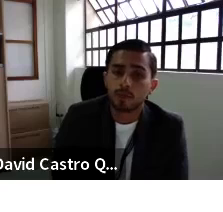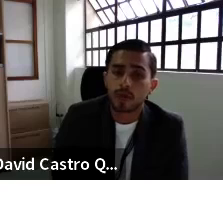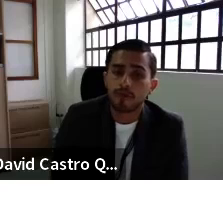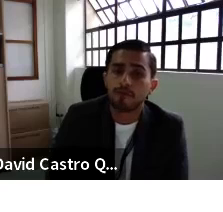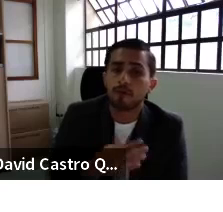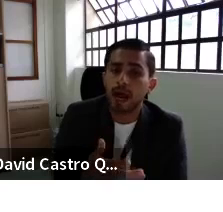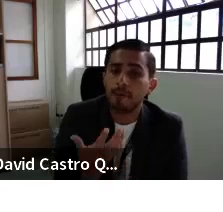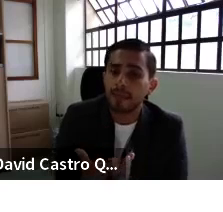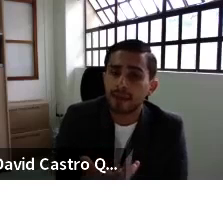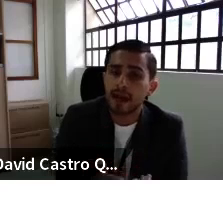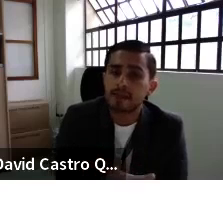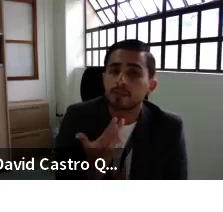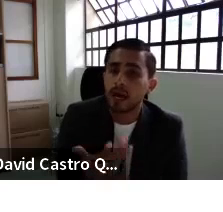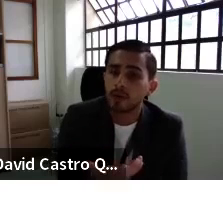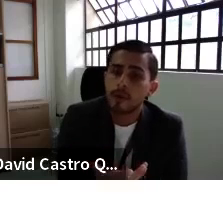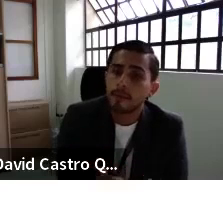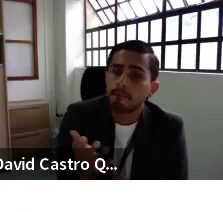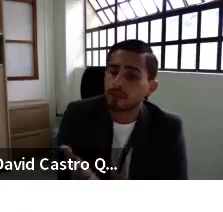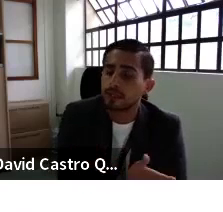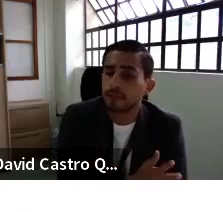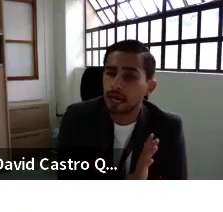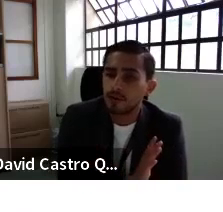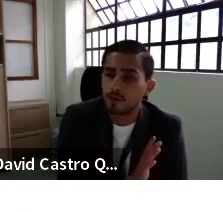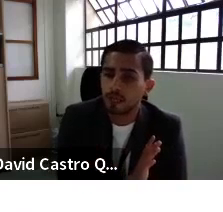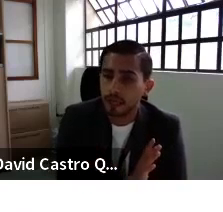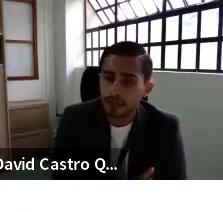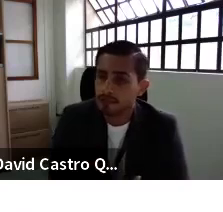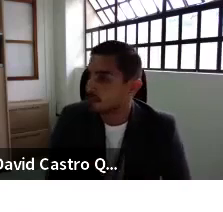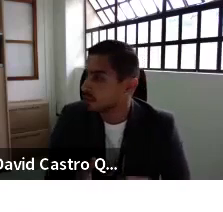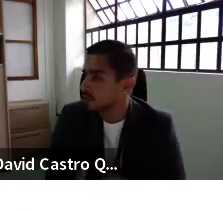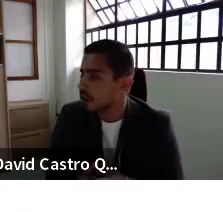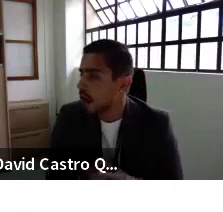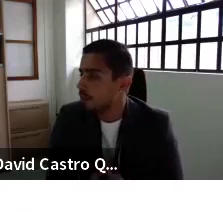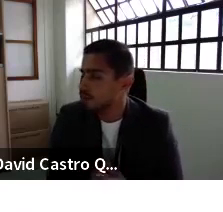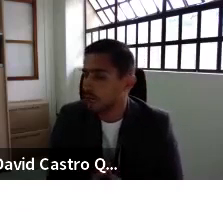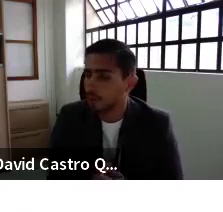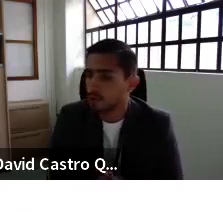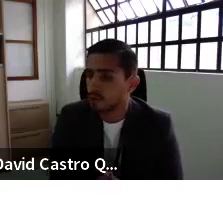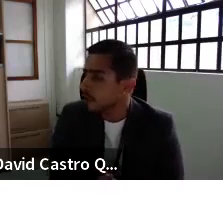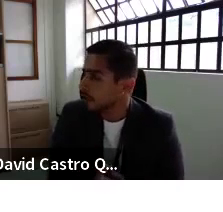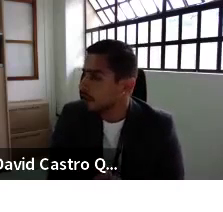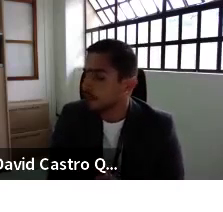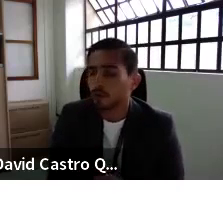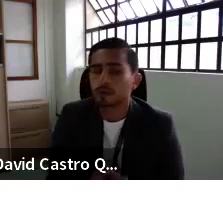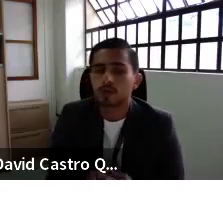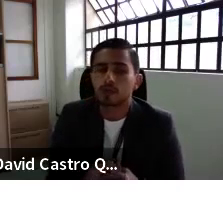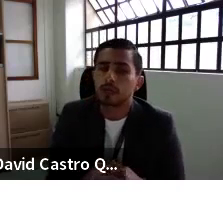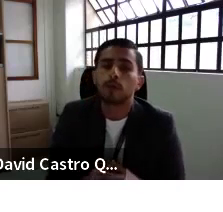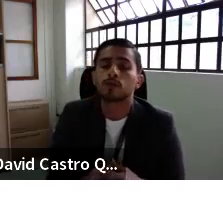formalmente aceptados por determinadas comunidades nosotros trabajamos o digamos yo trabajo en un contexto de salud entonces